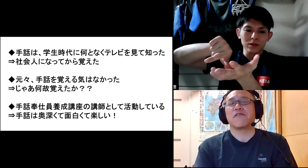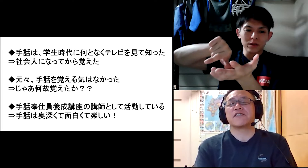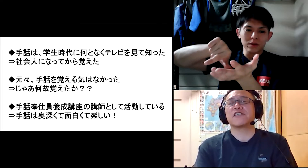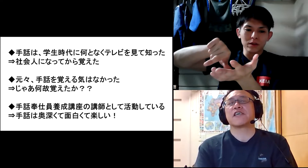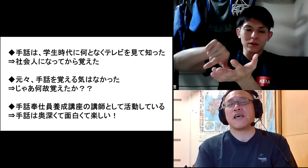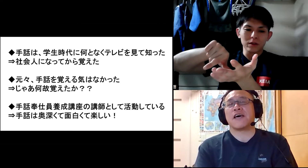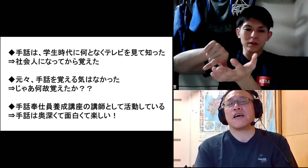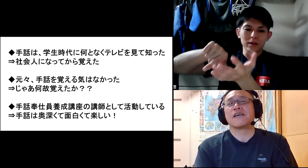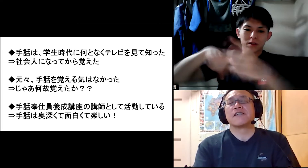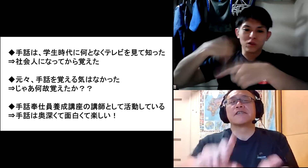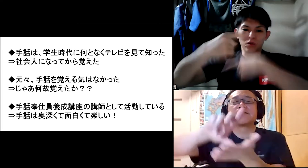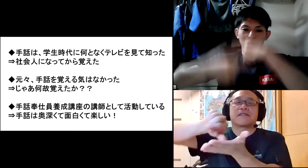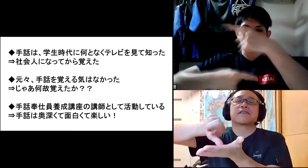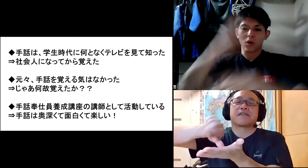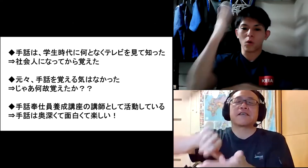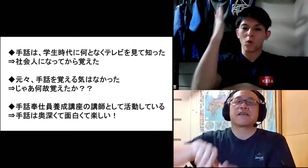今は地域で、